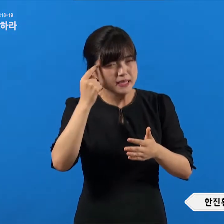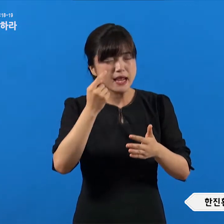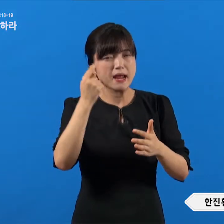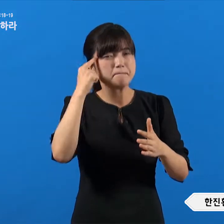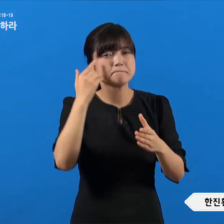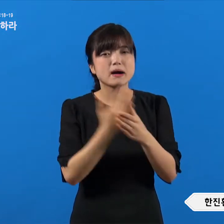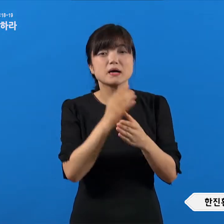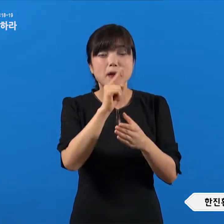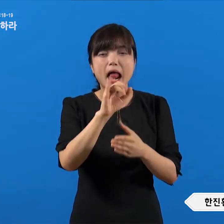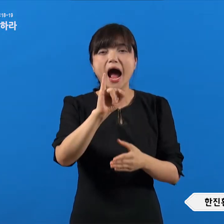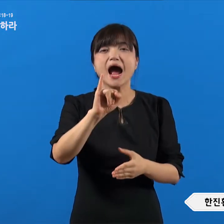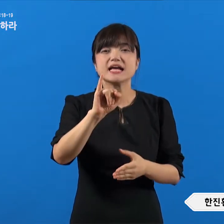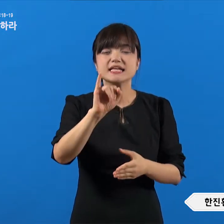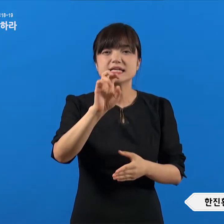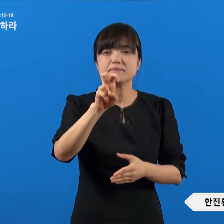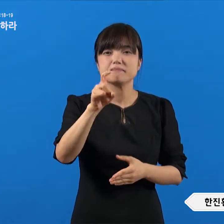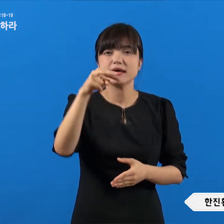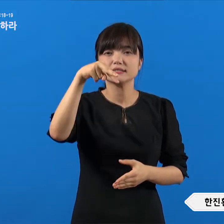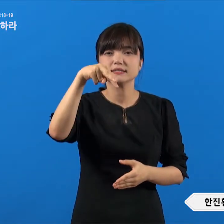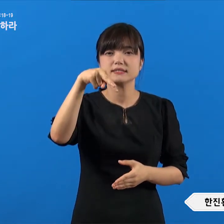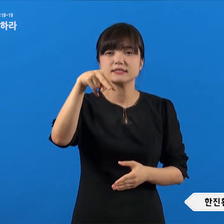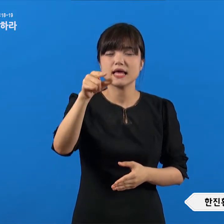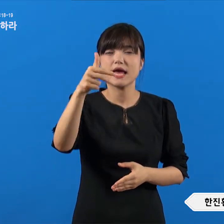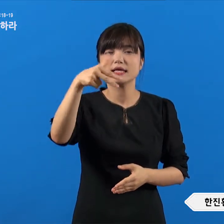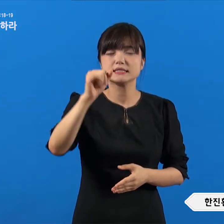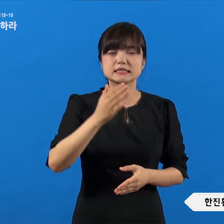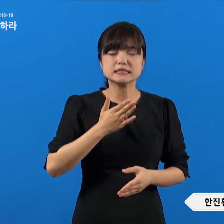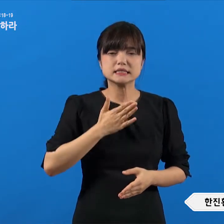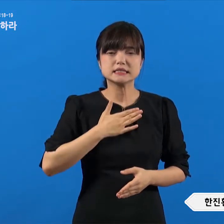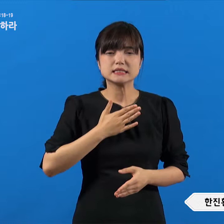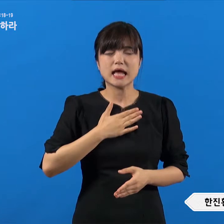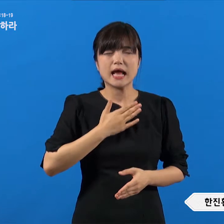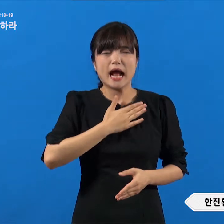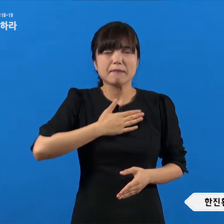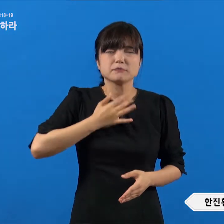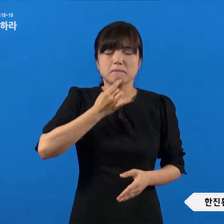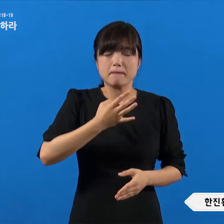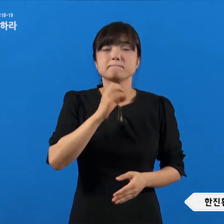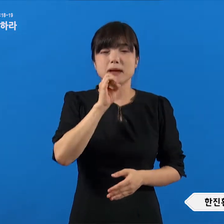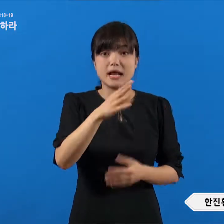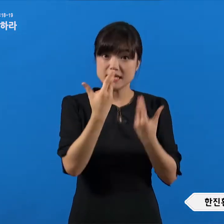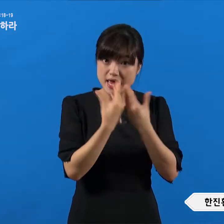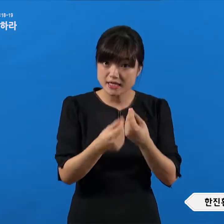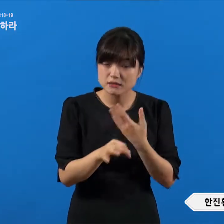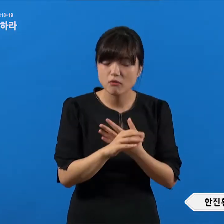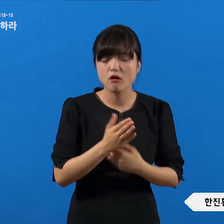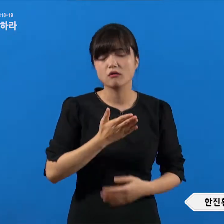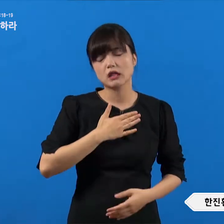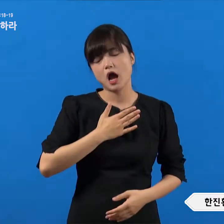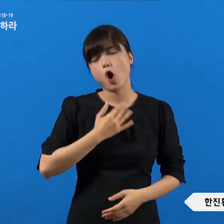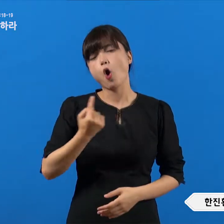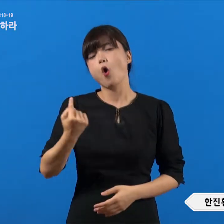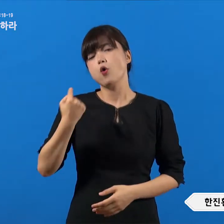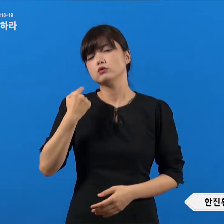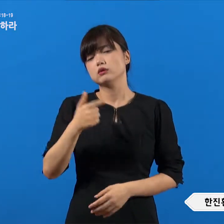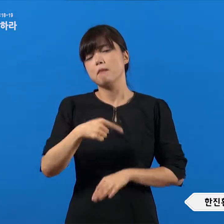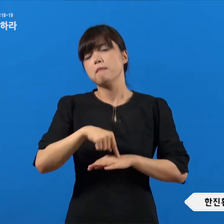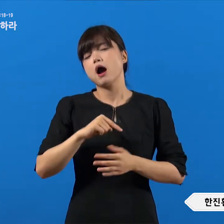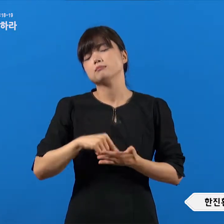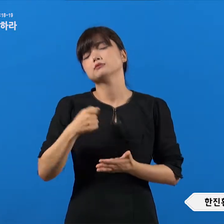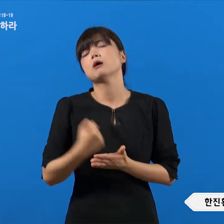메시지라고 합니다. 자기의 감정이 어떻다는 I 메시지를 말해야 됩니다. 나는 어제 마음이